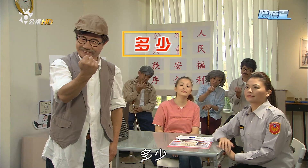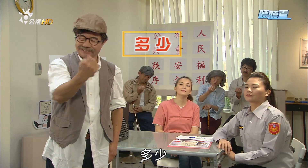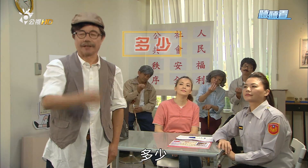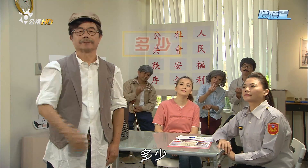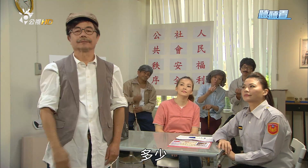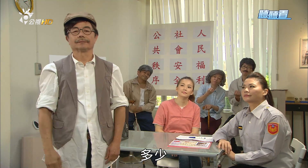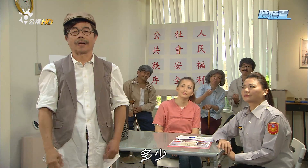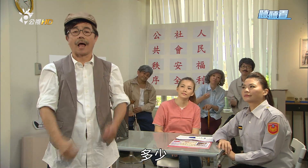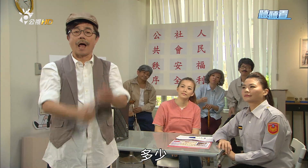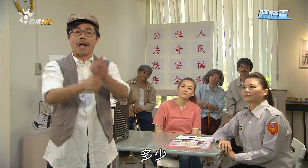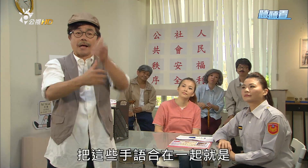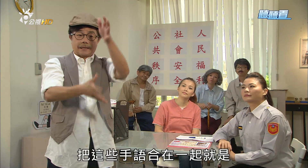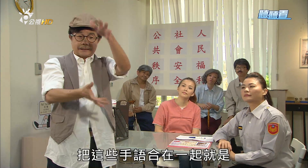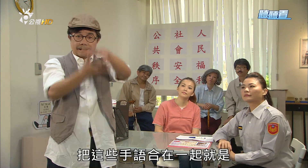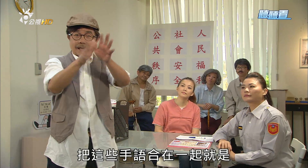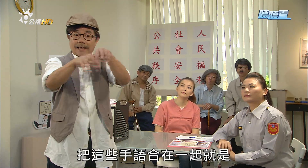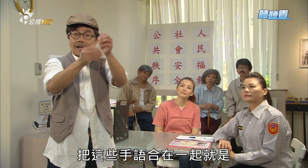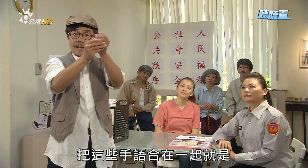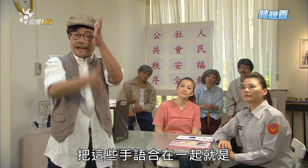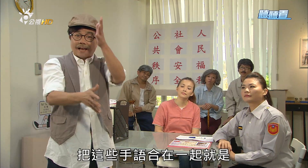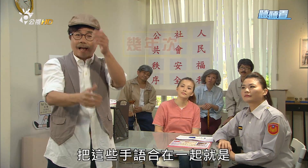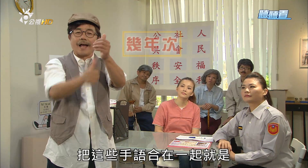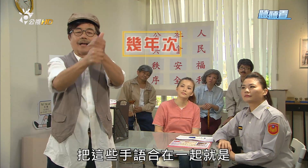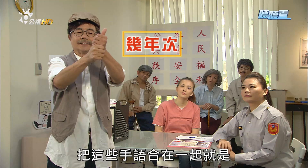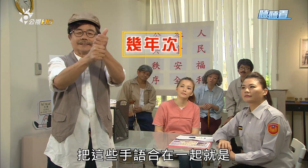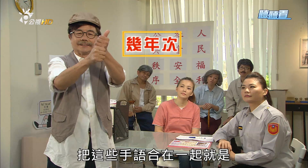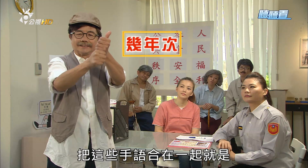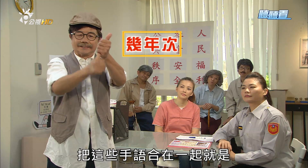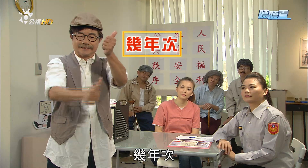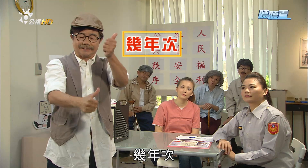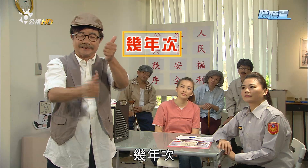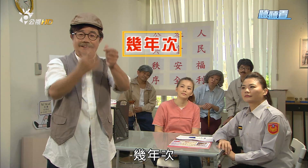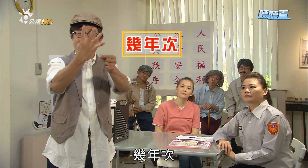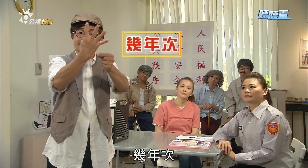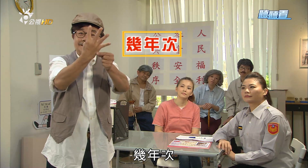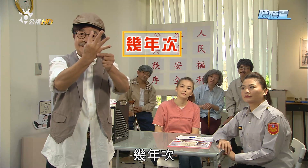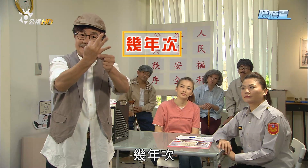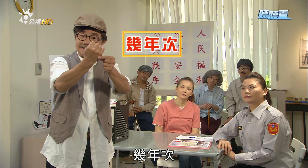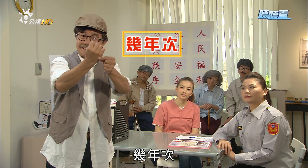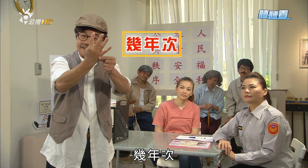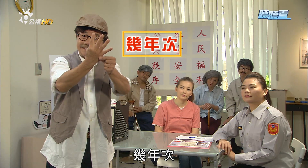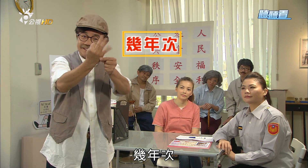多少？把这些手语合在一起呢，就是几年次。